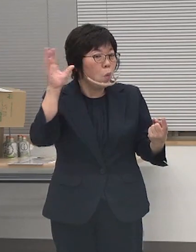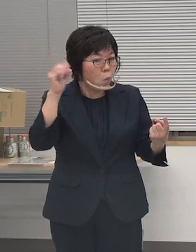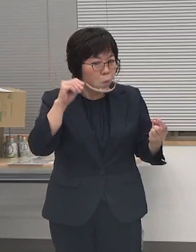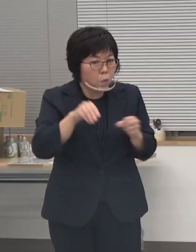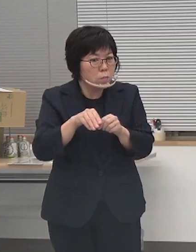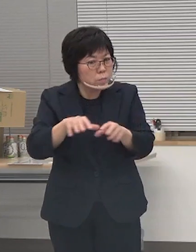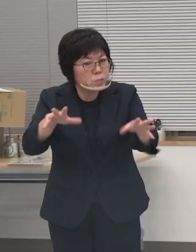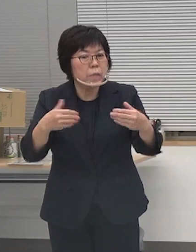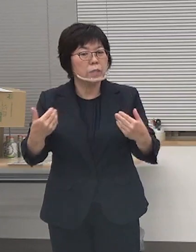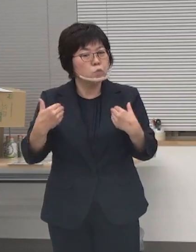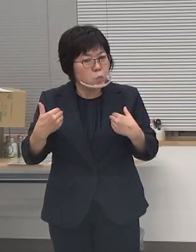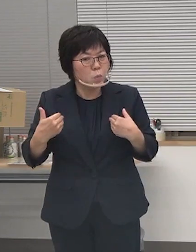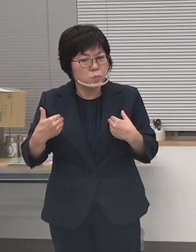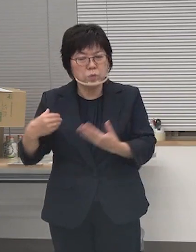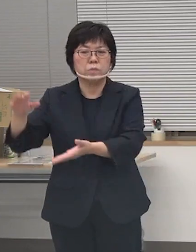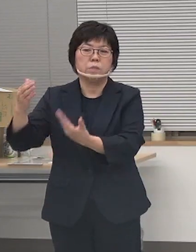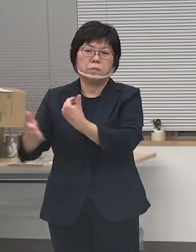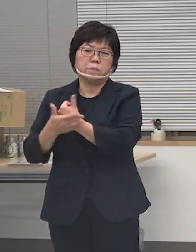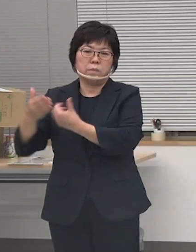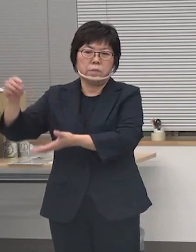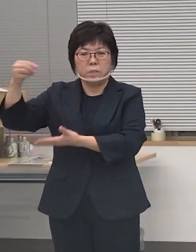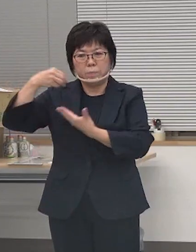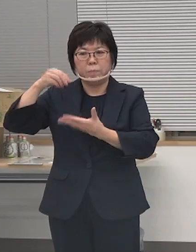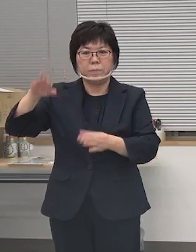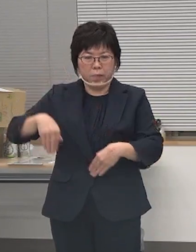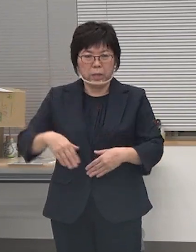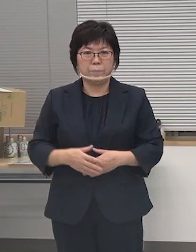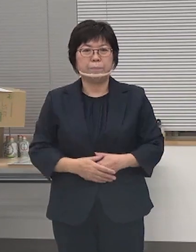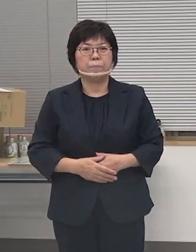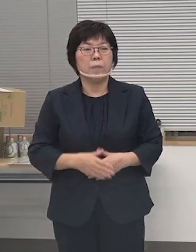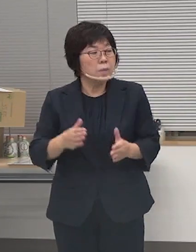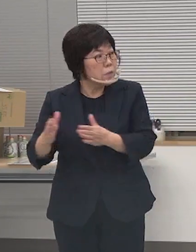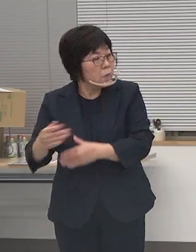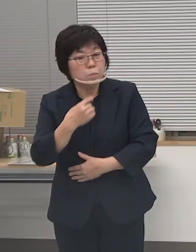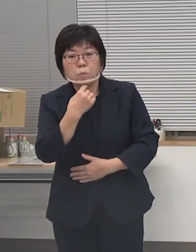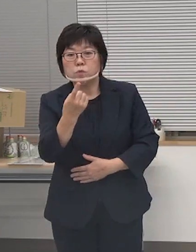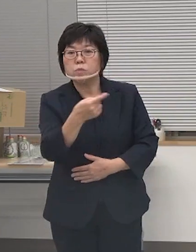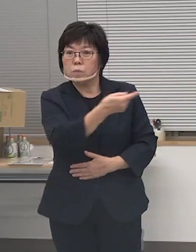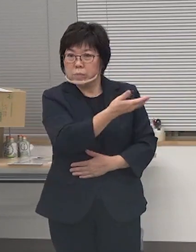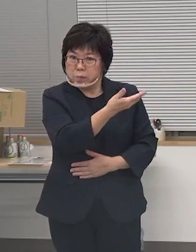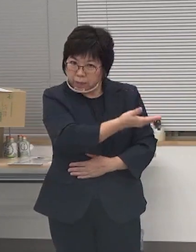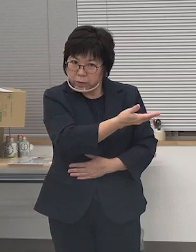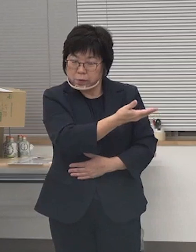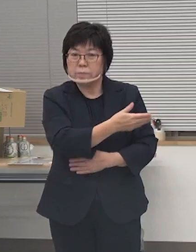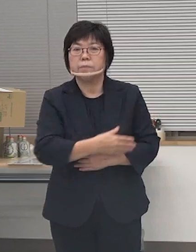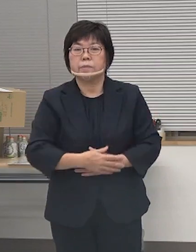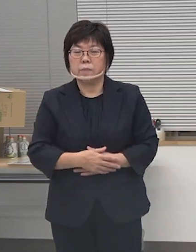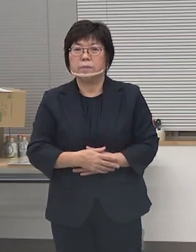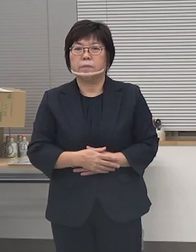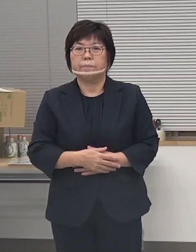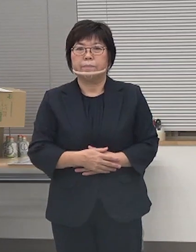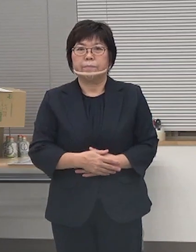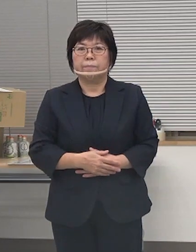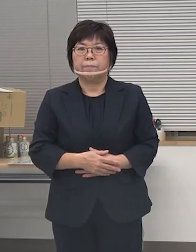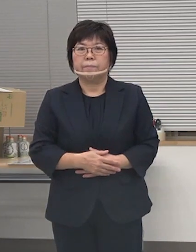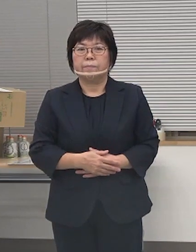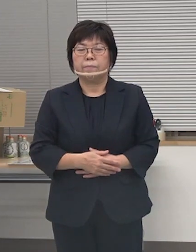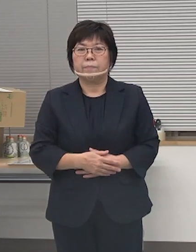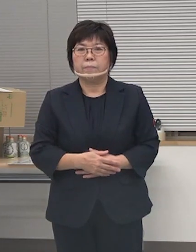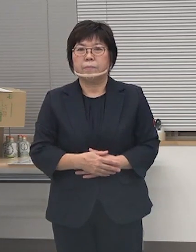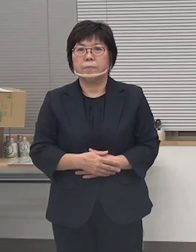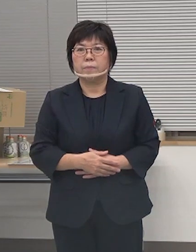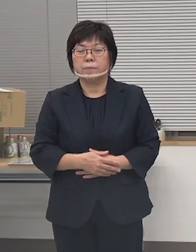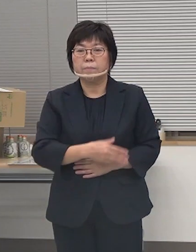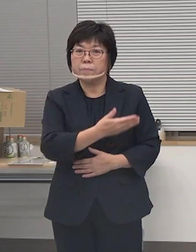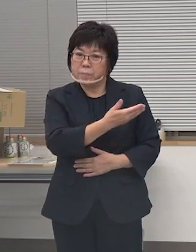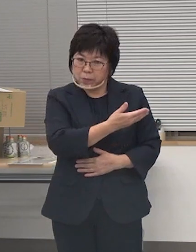はい、大体が私のご説明のと、もう一点、こちらに出ておりますけれども、すでに報道